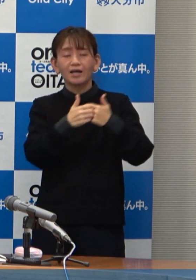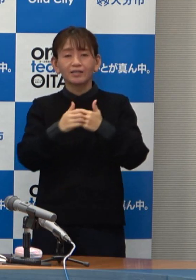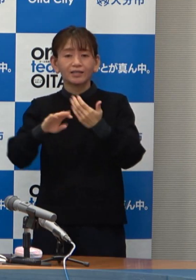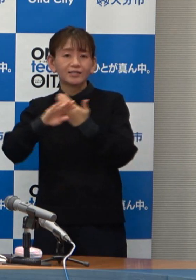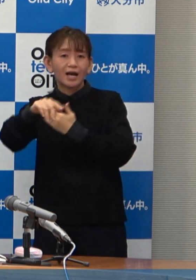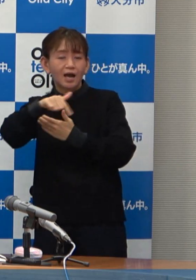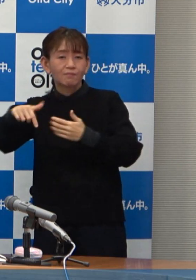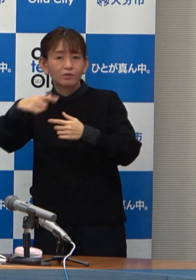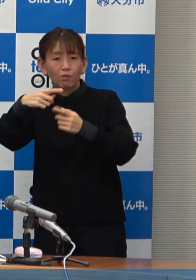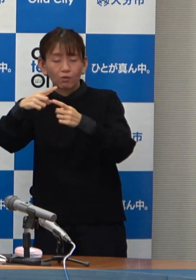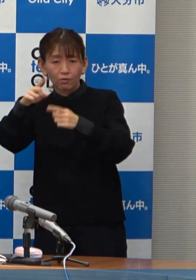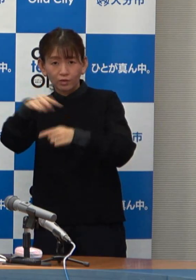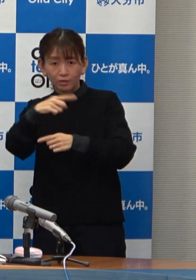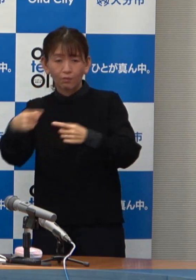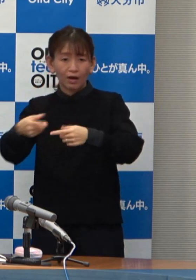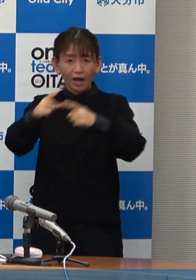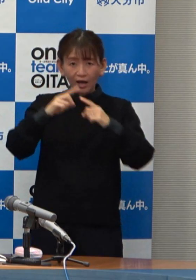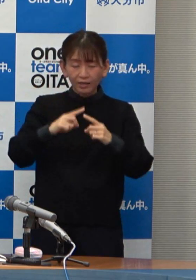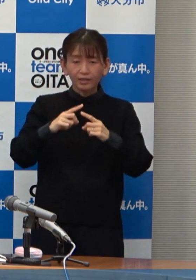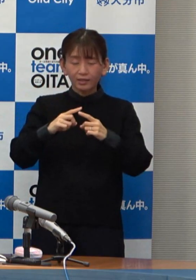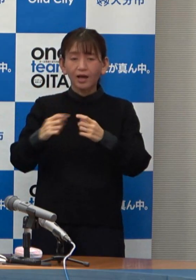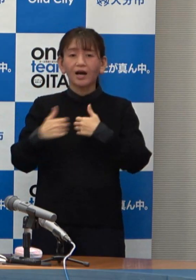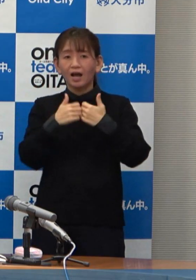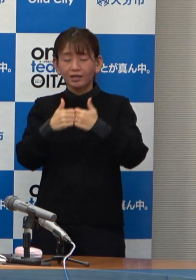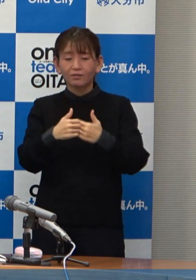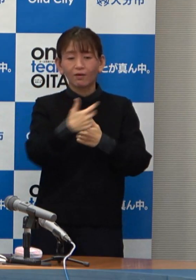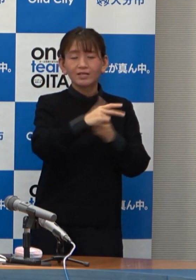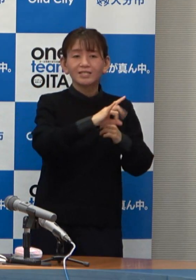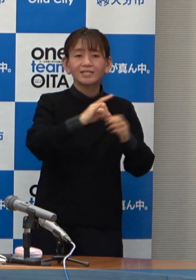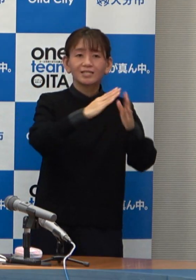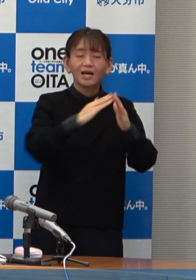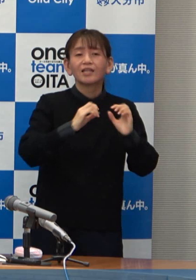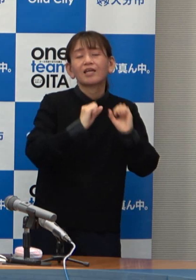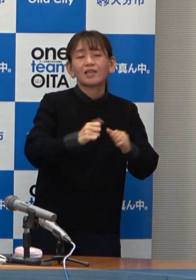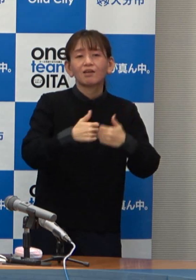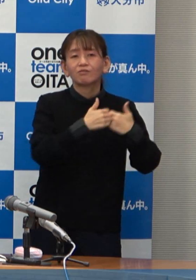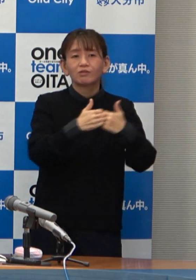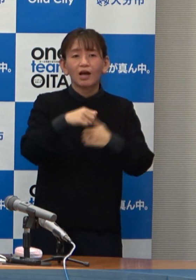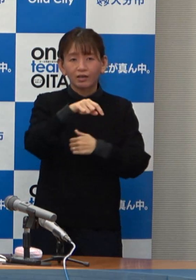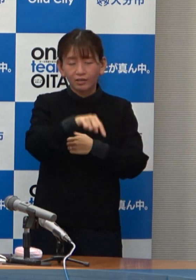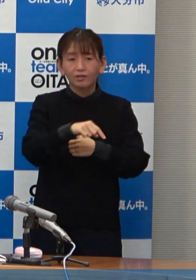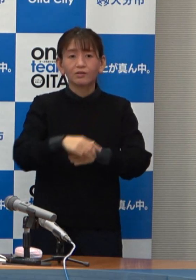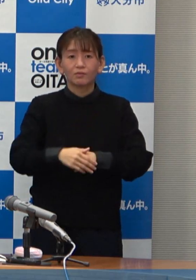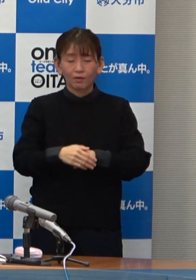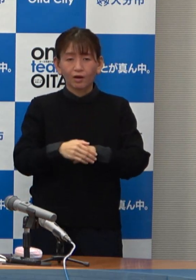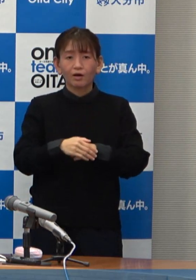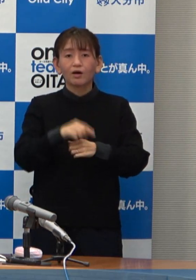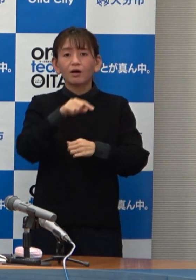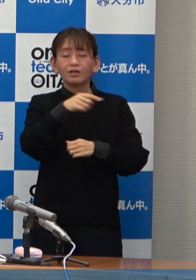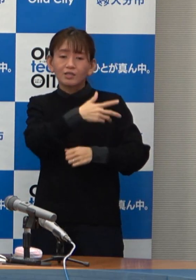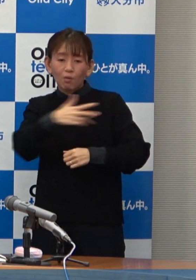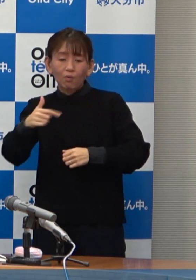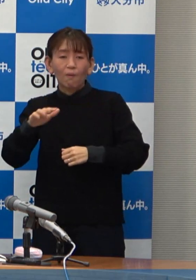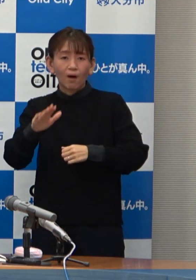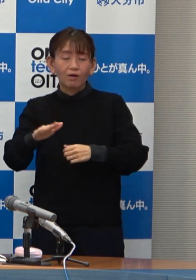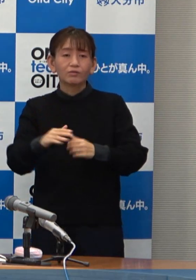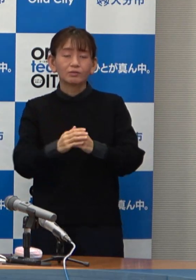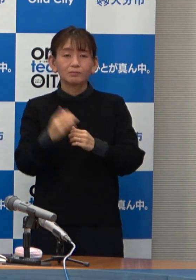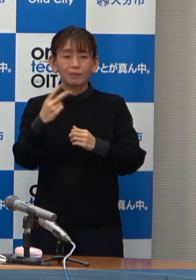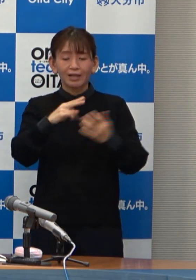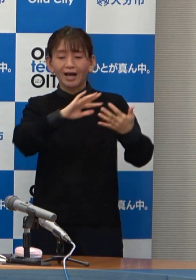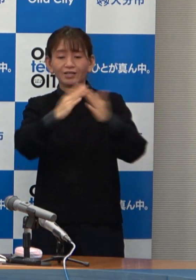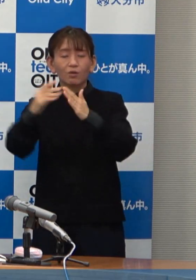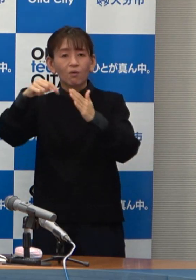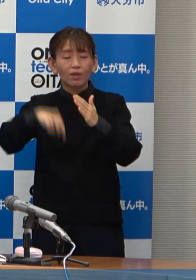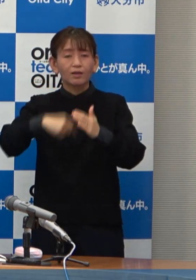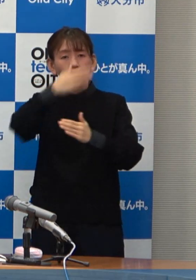ものであるとか市議会でやられているものとかでそれに対して今度町内でそういうプロジェクトとして若手を中心に